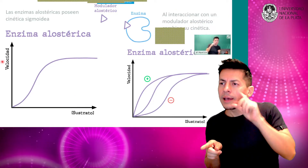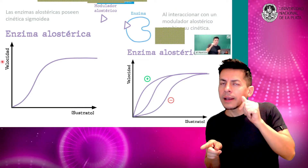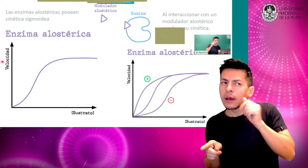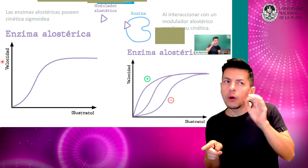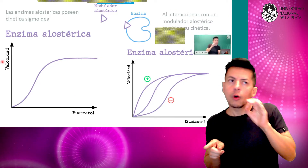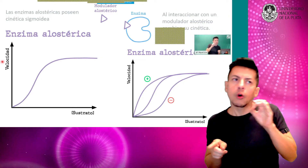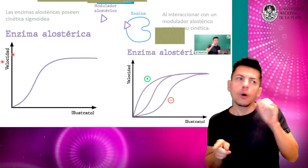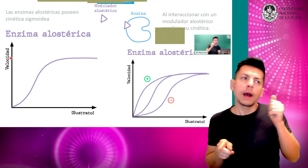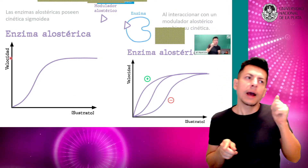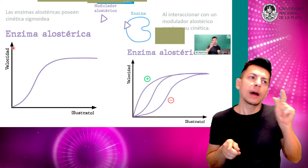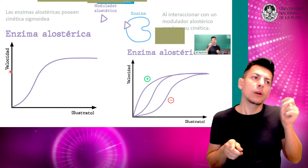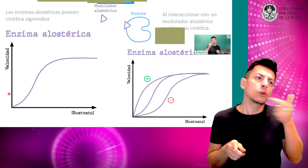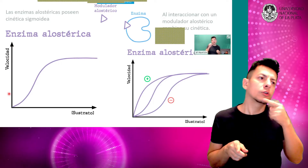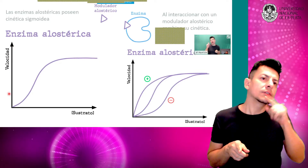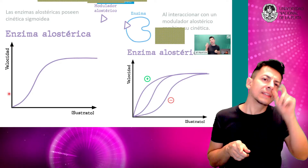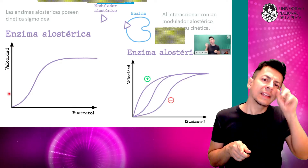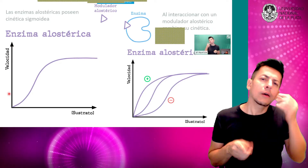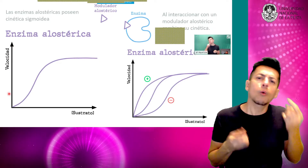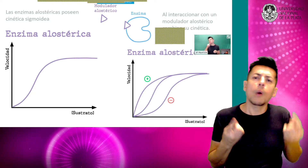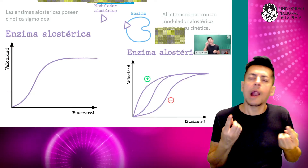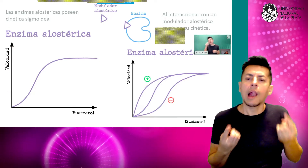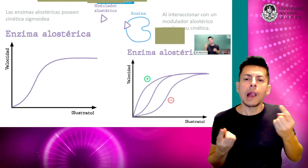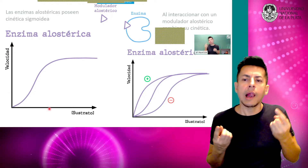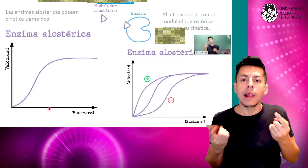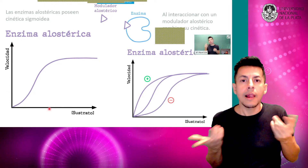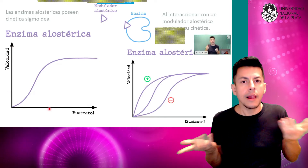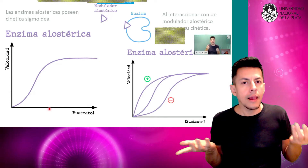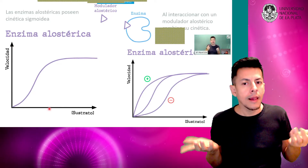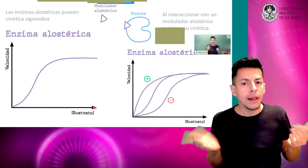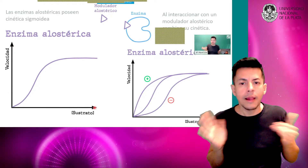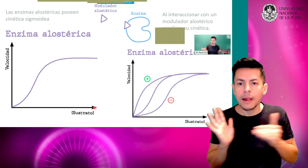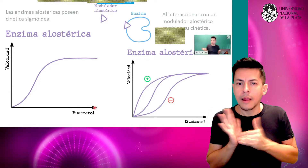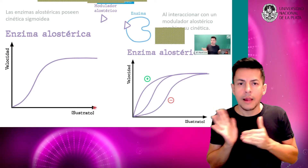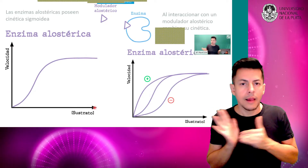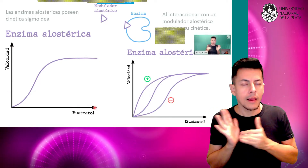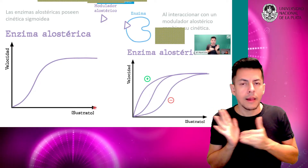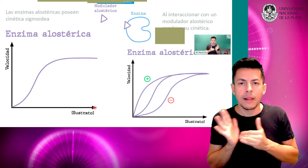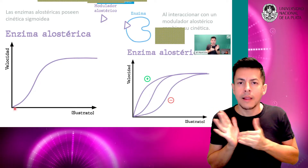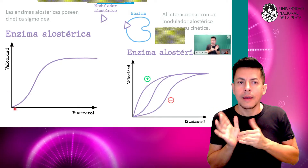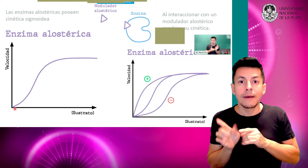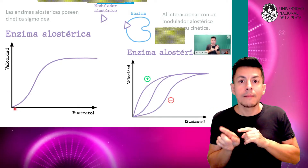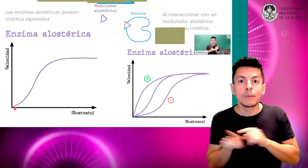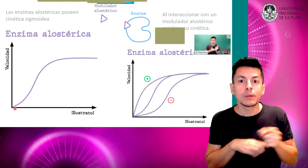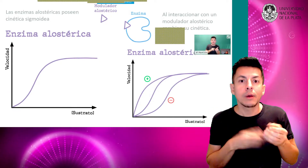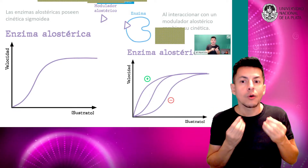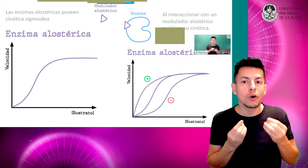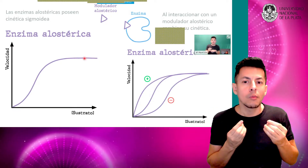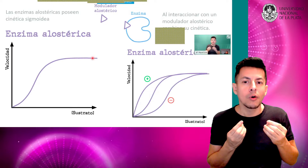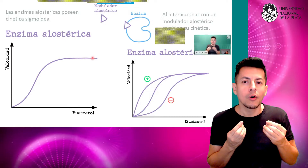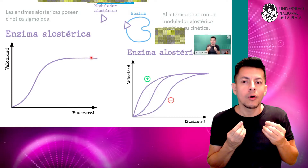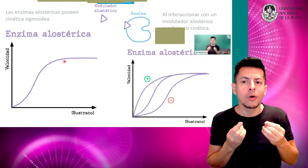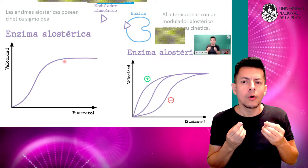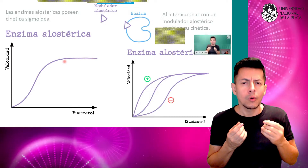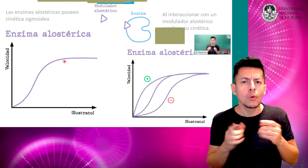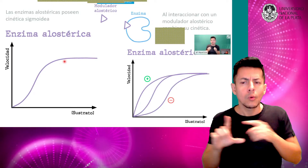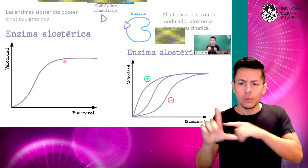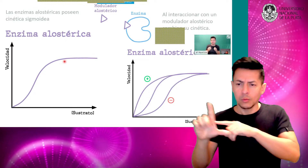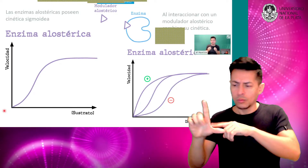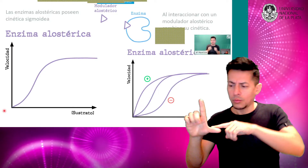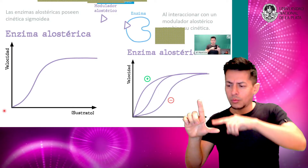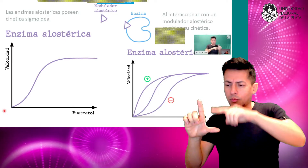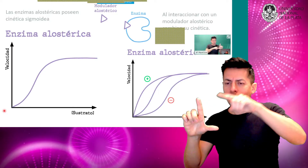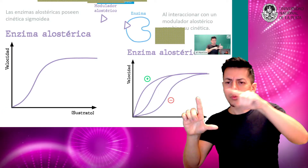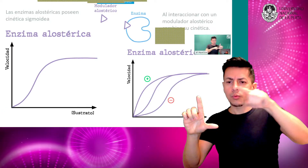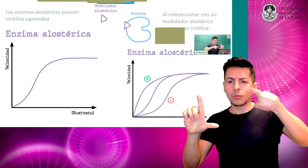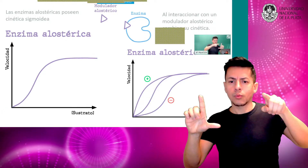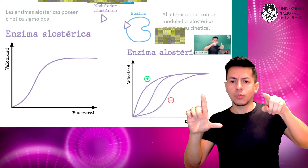van a identificar porque al graficar la velocidad en función de la cantidad de sustrato, van a ver curvas con forma de S, ¿sí?